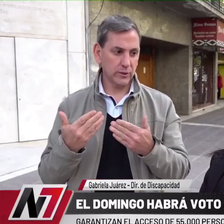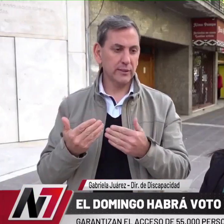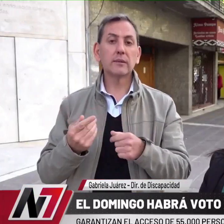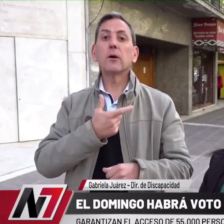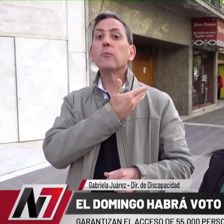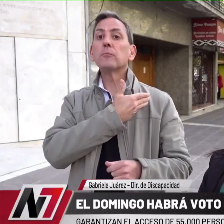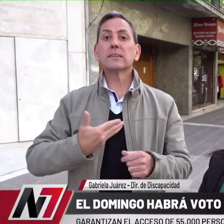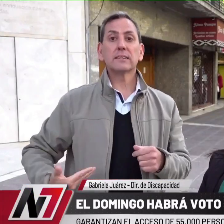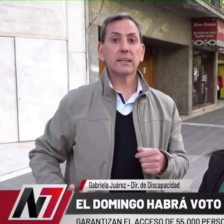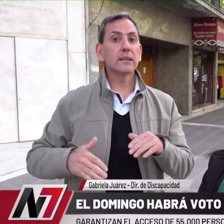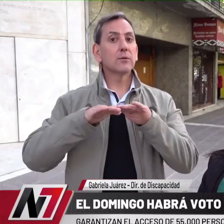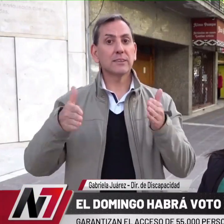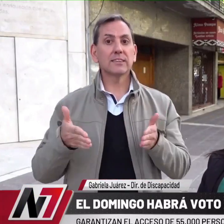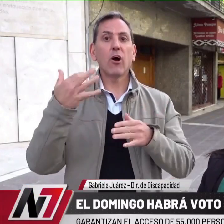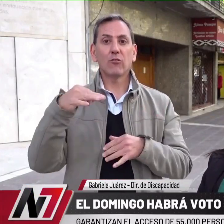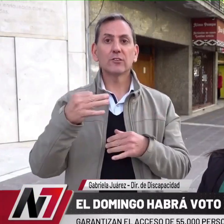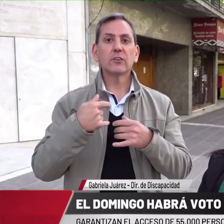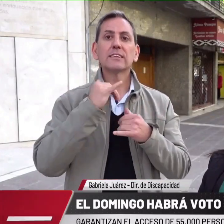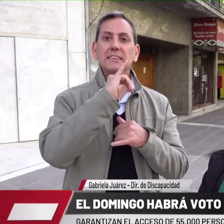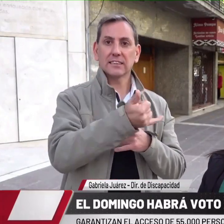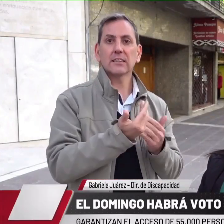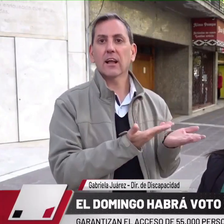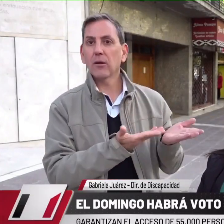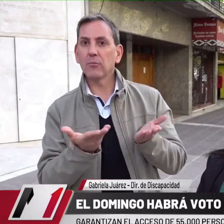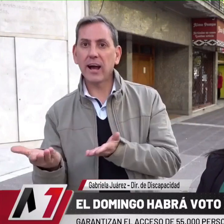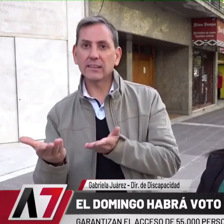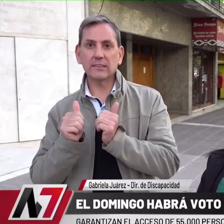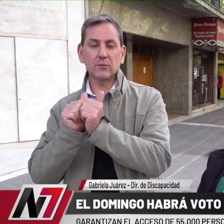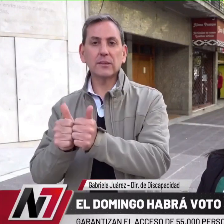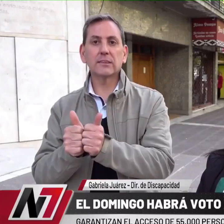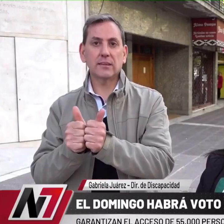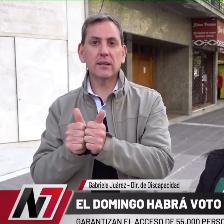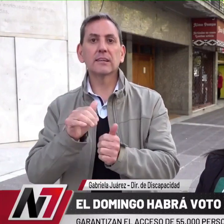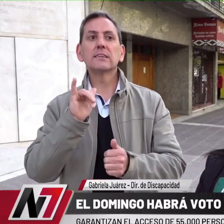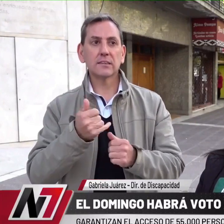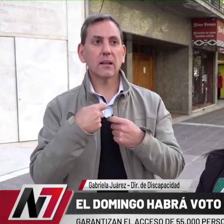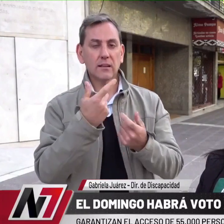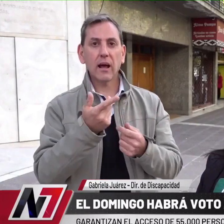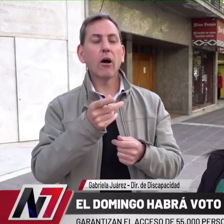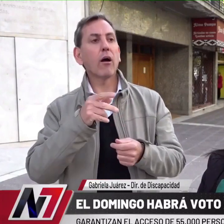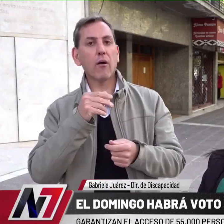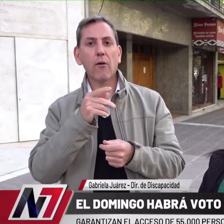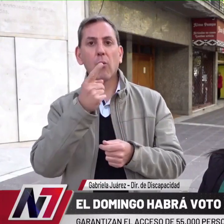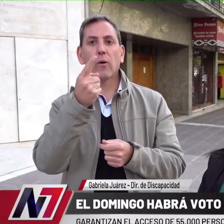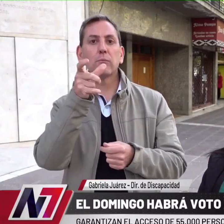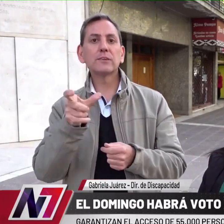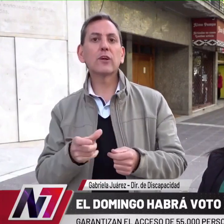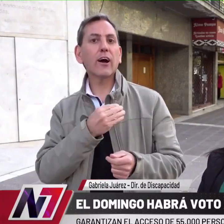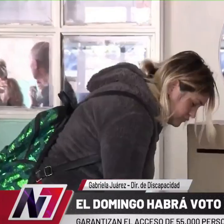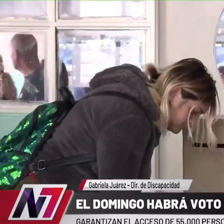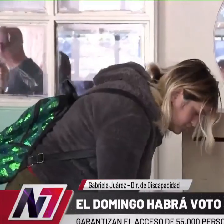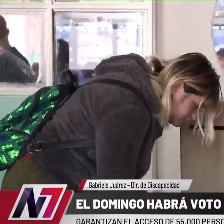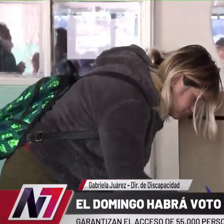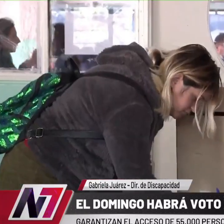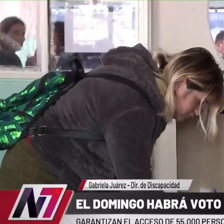de mesa va a permitir que ejerza su voto, puede ser con una persona de confianza, algún familiar o también lo puede asistir